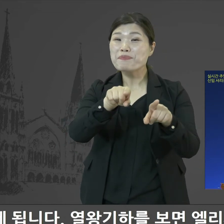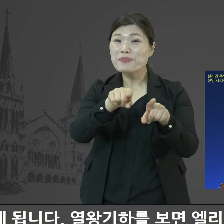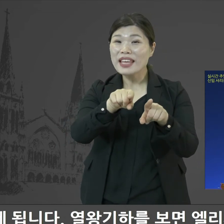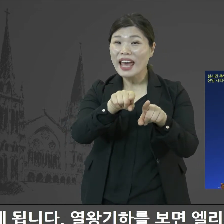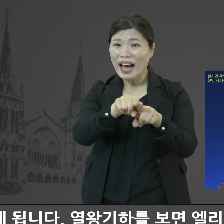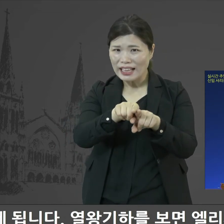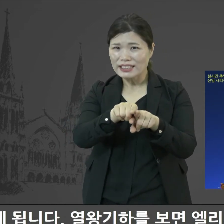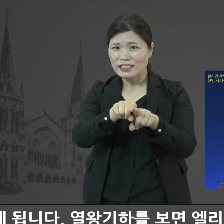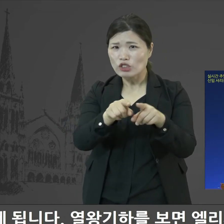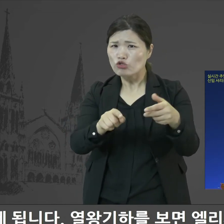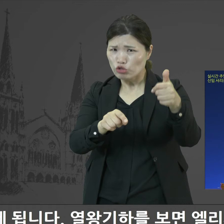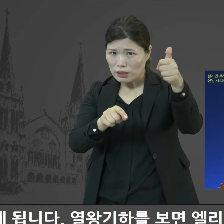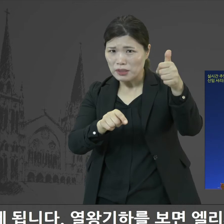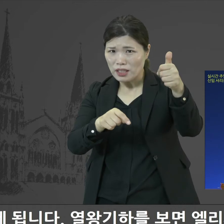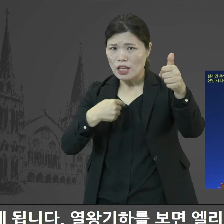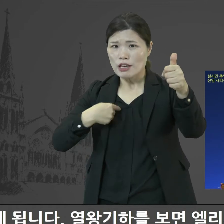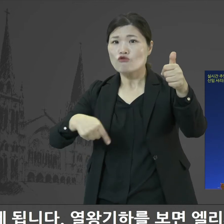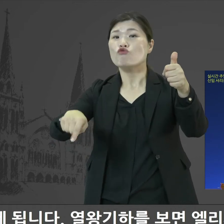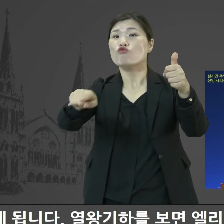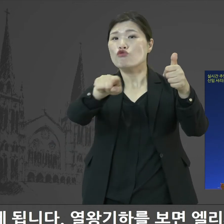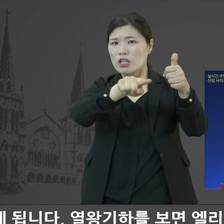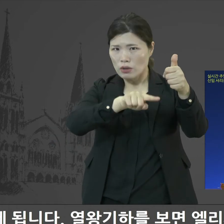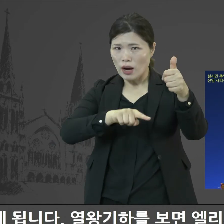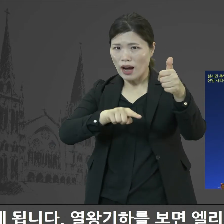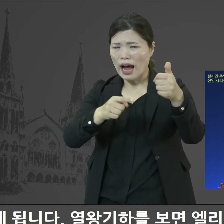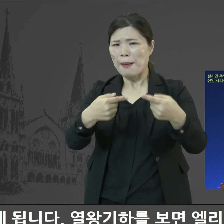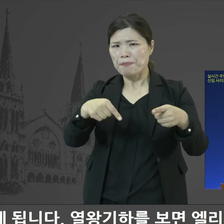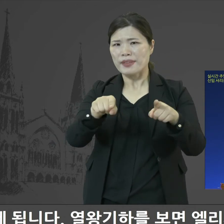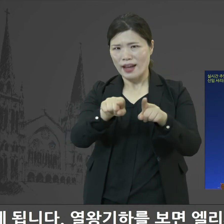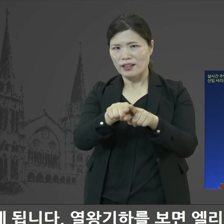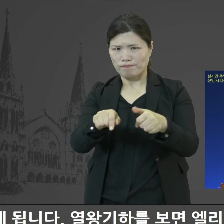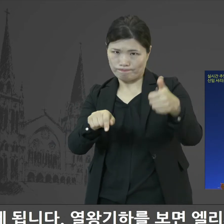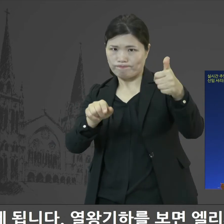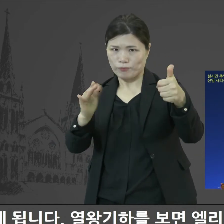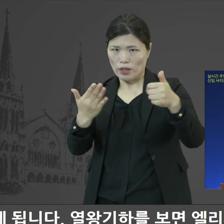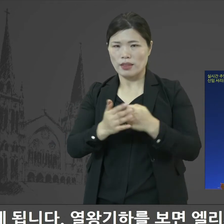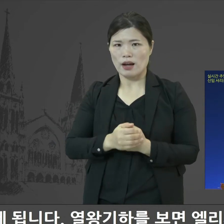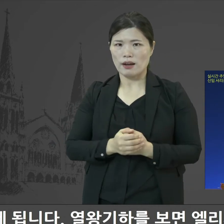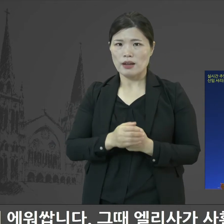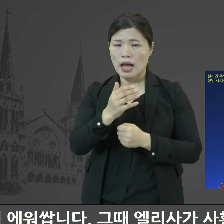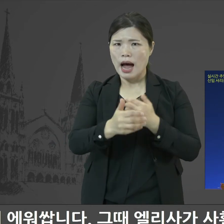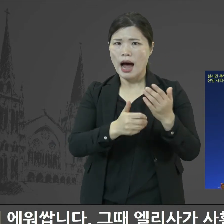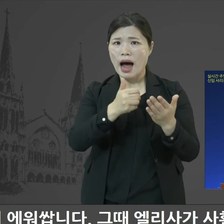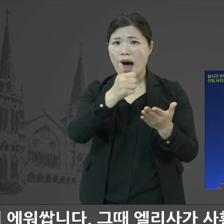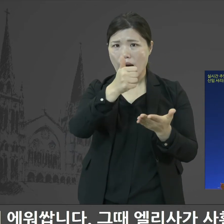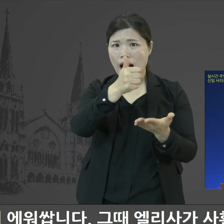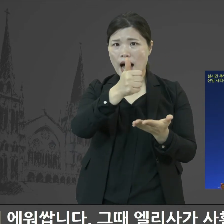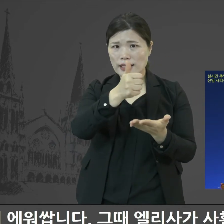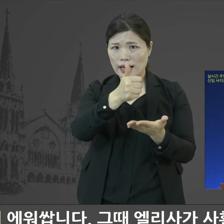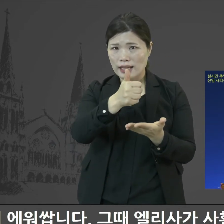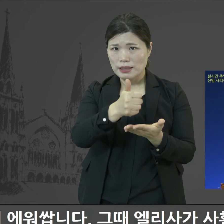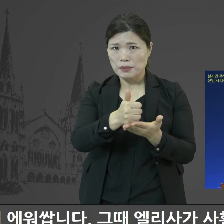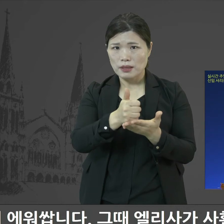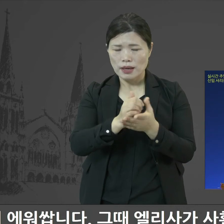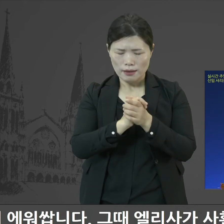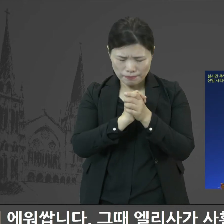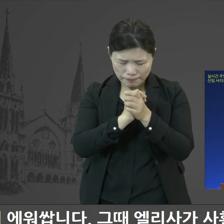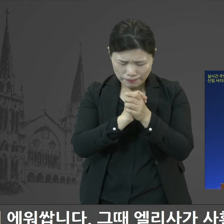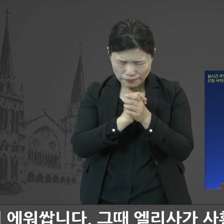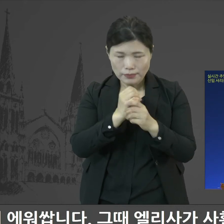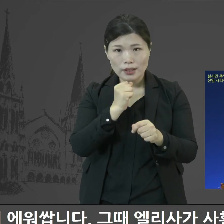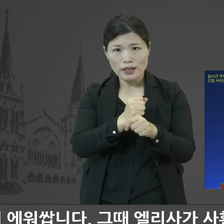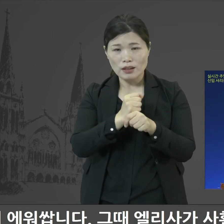함께한 자들보다 많다. 그리고 하나님께 기도해서 그 사환의 눈을 뜨게 해주시죠. 그 눈을